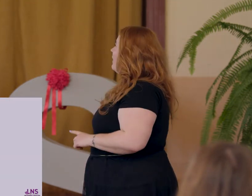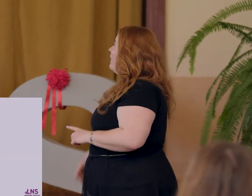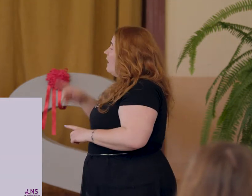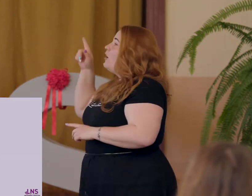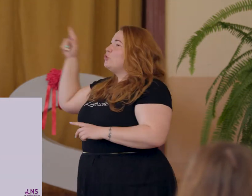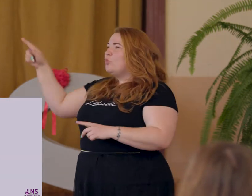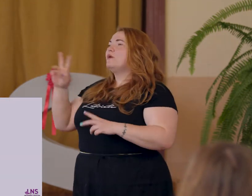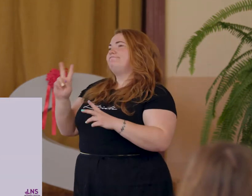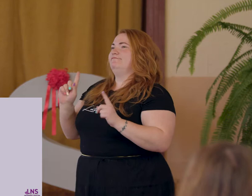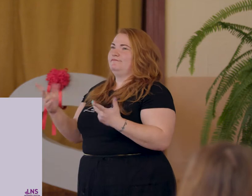2016. Gads.